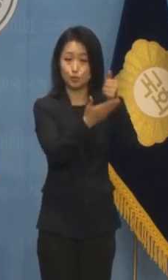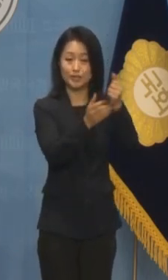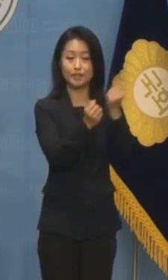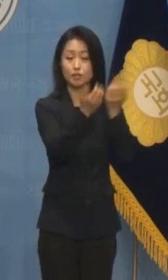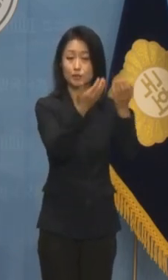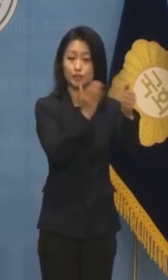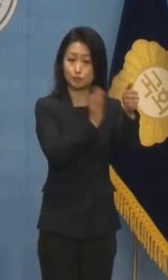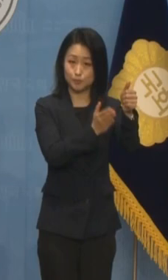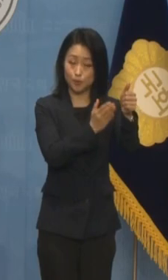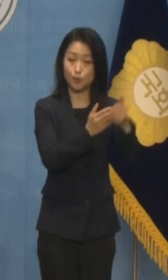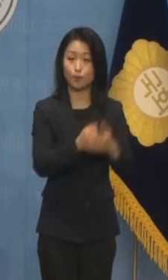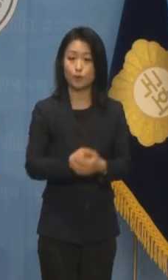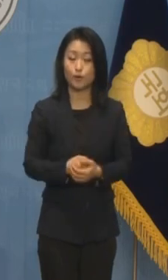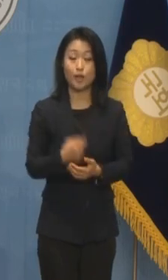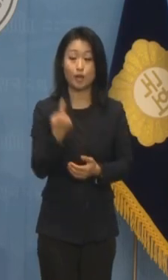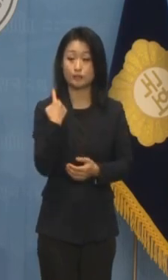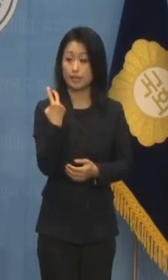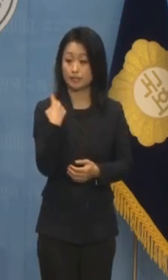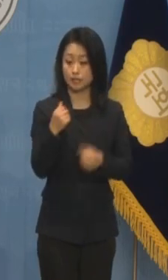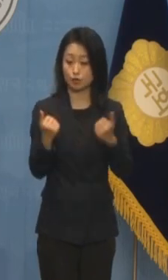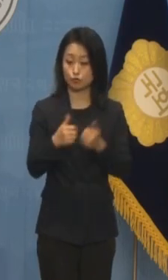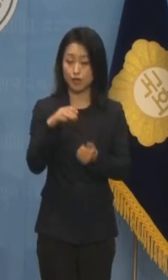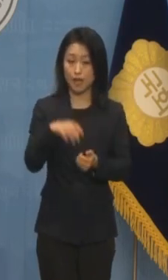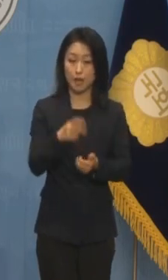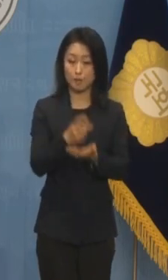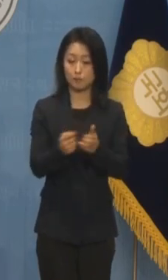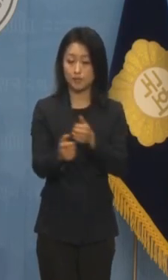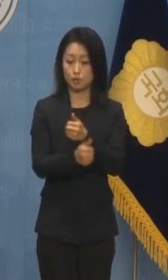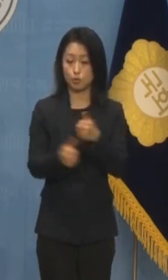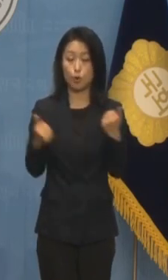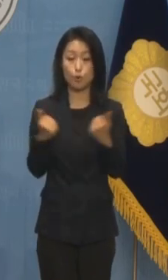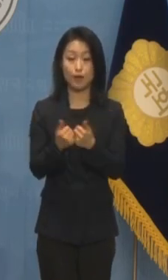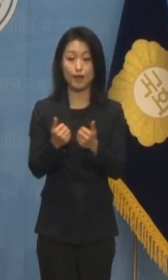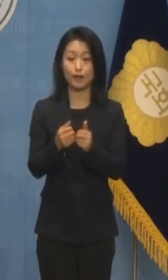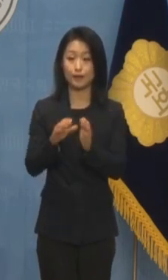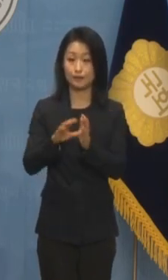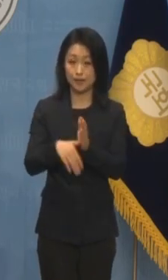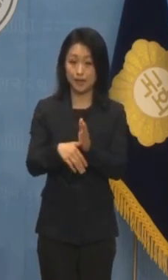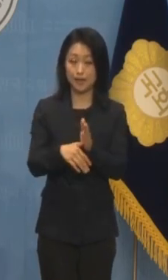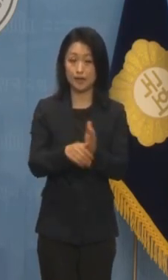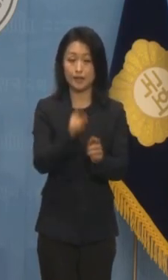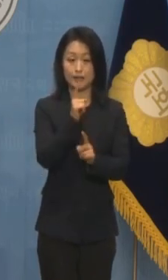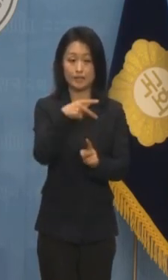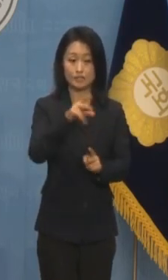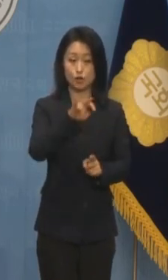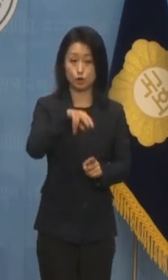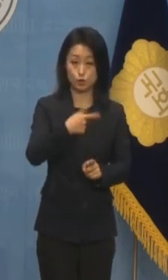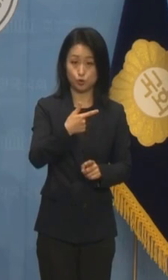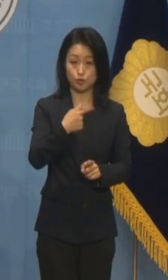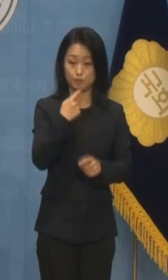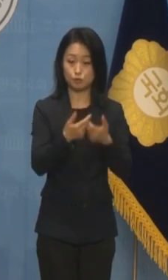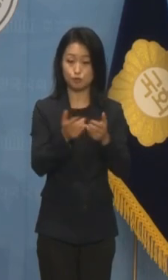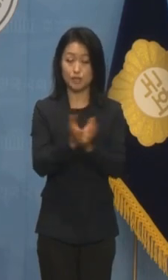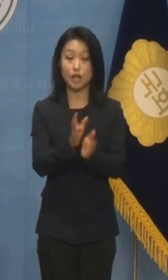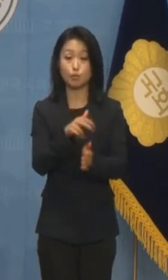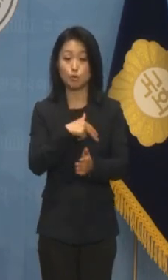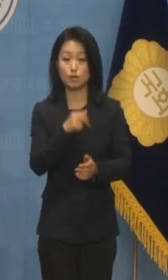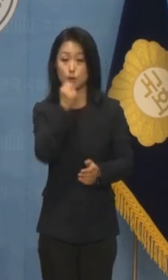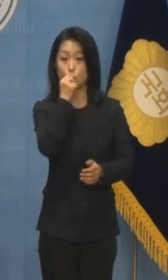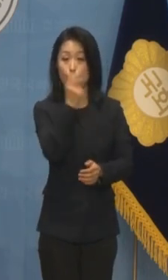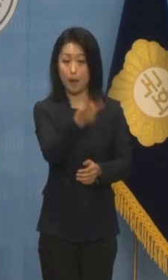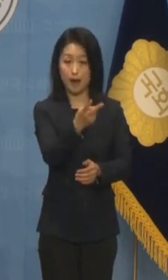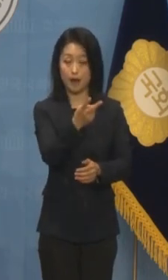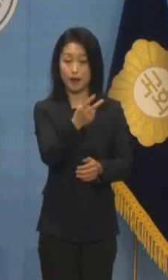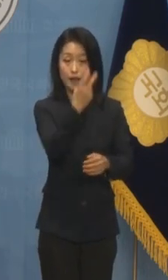합니다. 엊그제 국회 법제사법위원회 전체회의에서 이성윤 더불어민주당 의원이